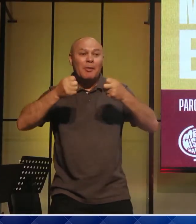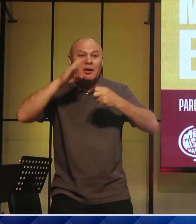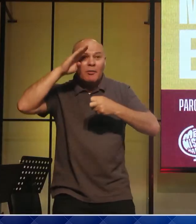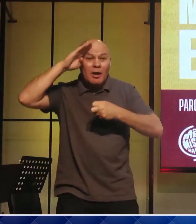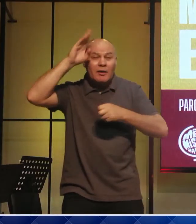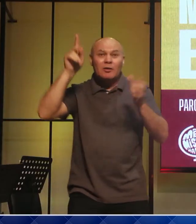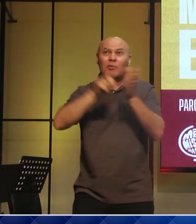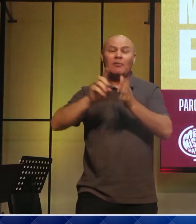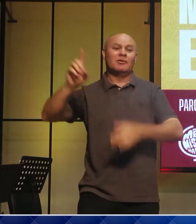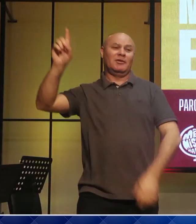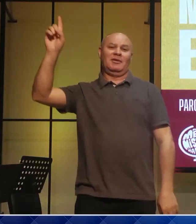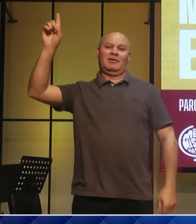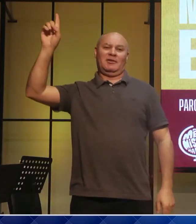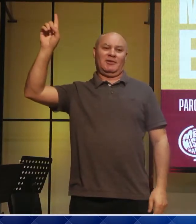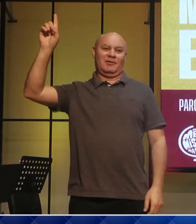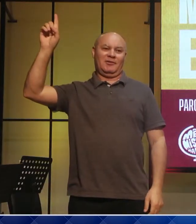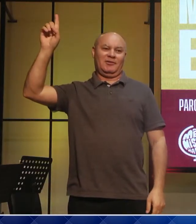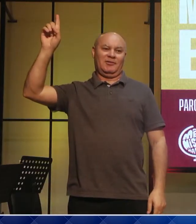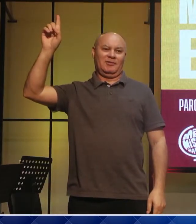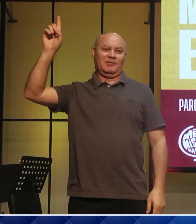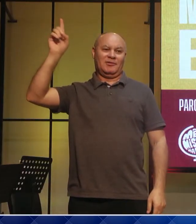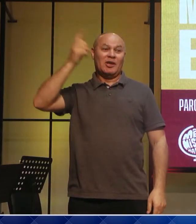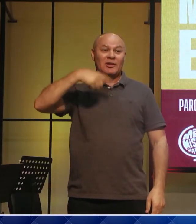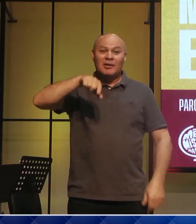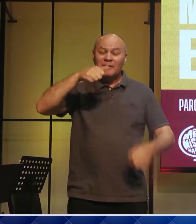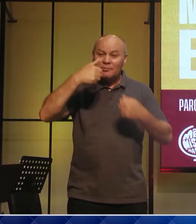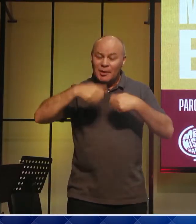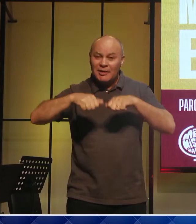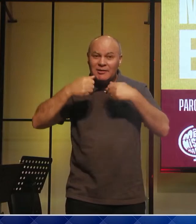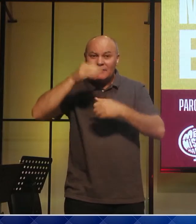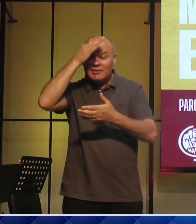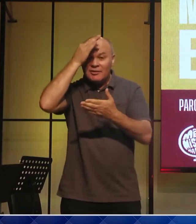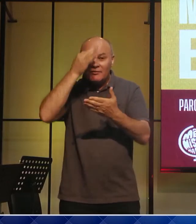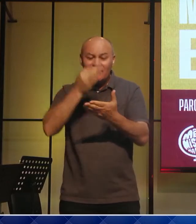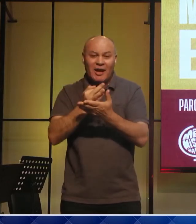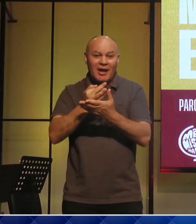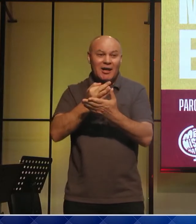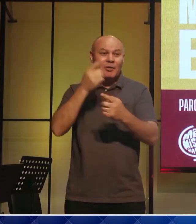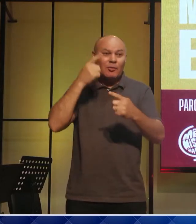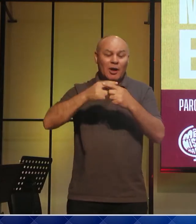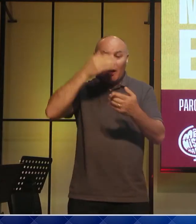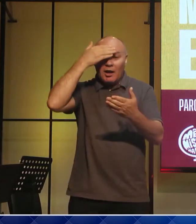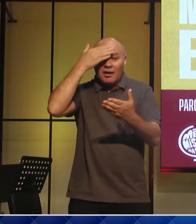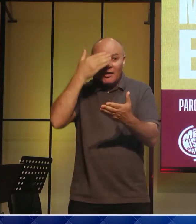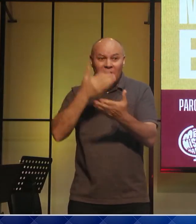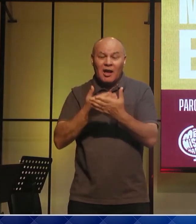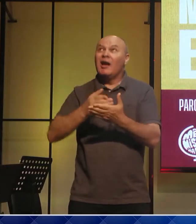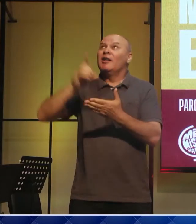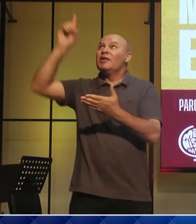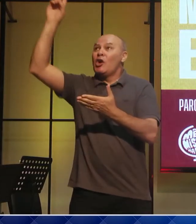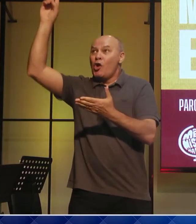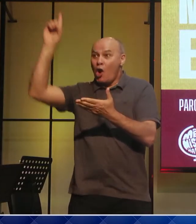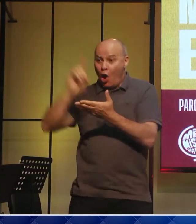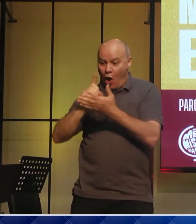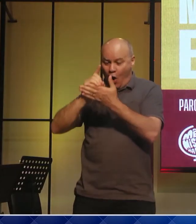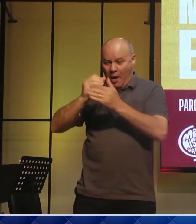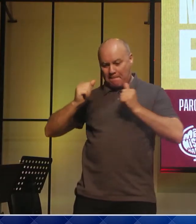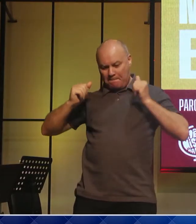Pense nisso. É muito maior aquele que está em nós do que aquele que está no mundo.